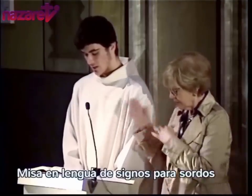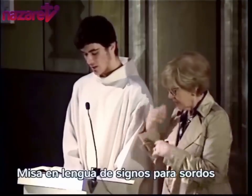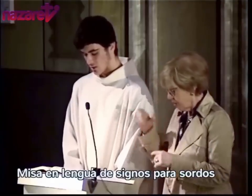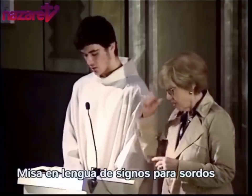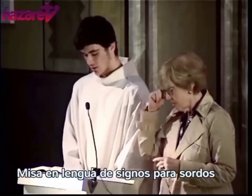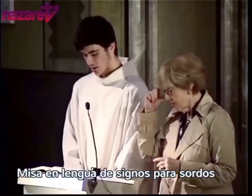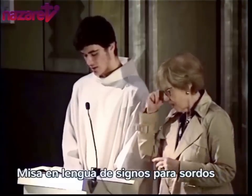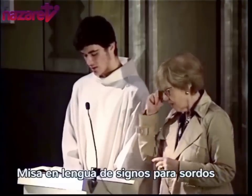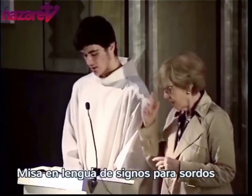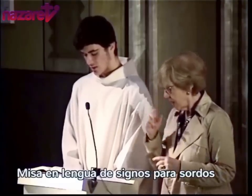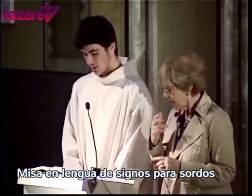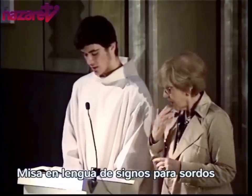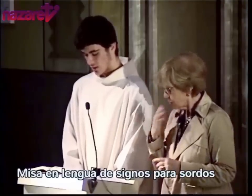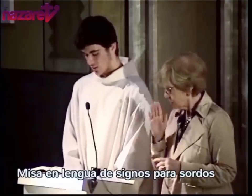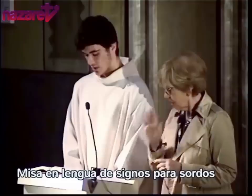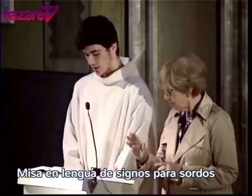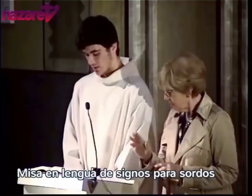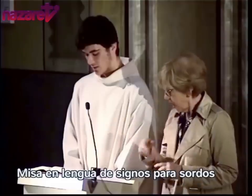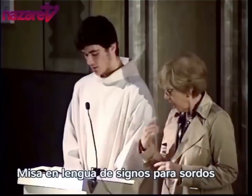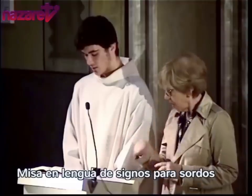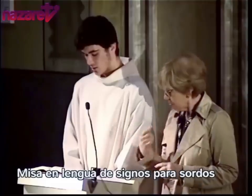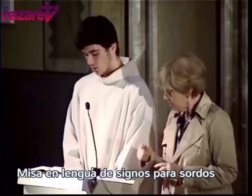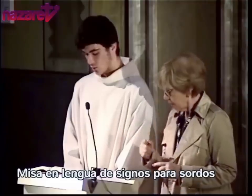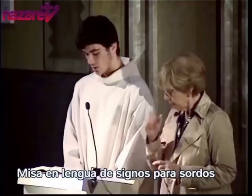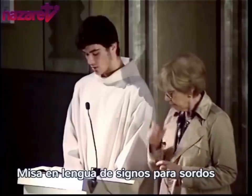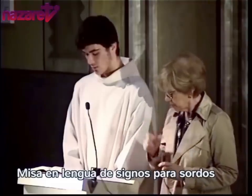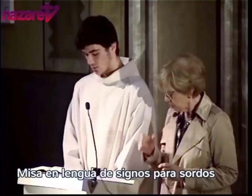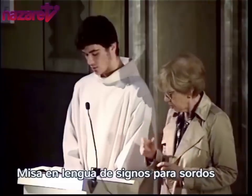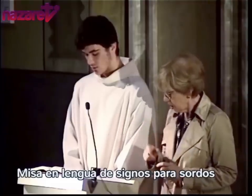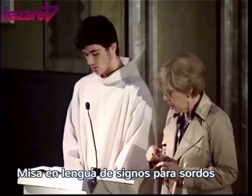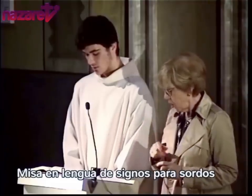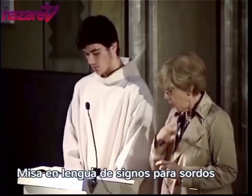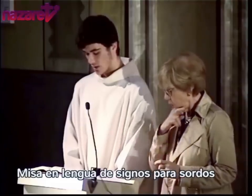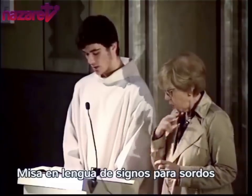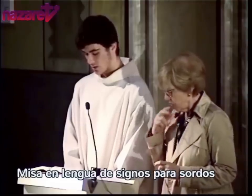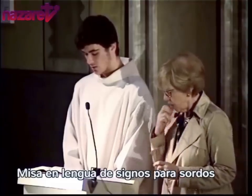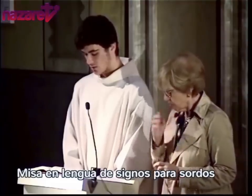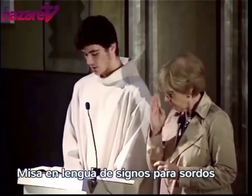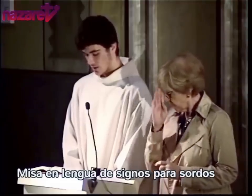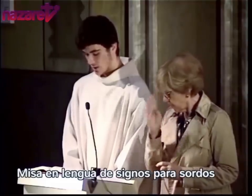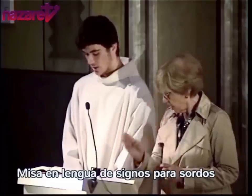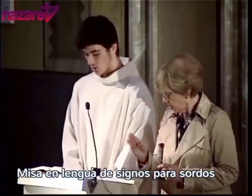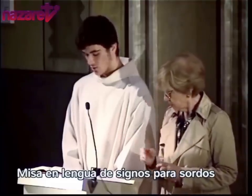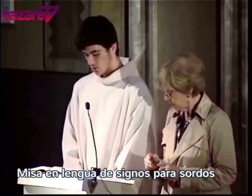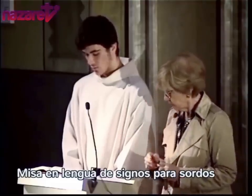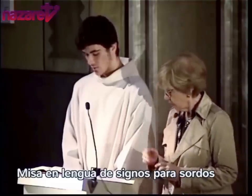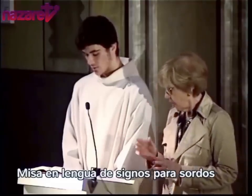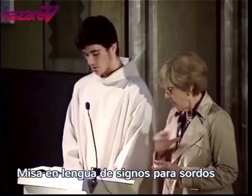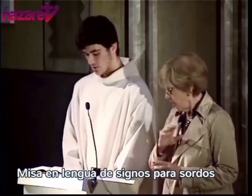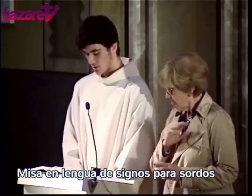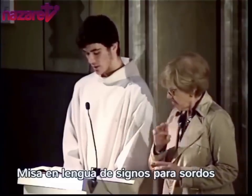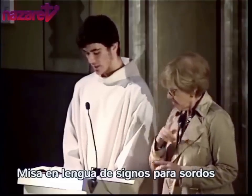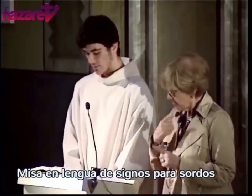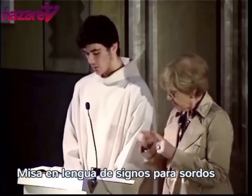Residían entonces en Jerusalén judíos devotos venidos de todos los